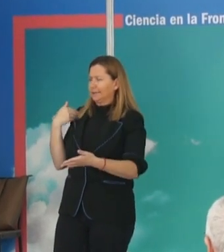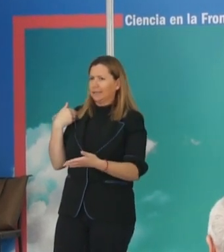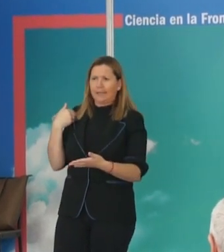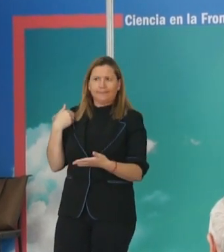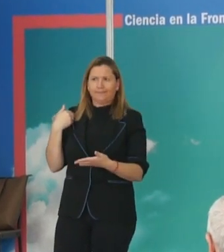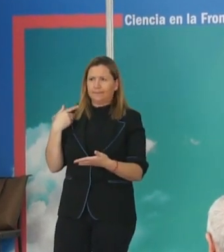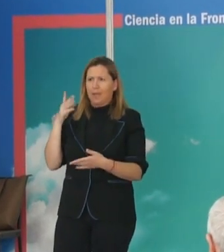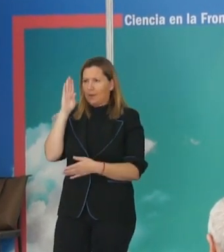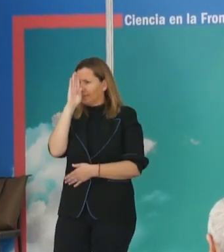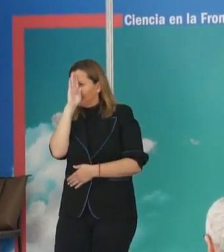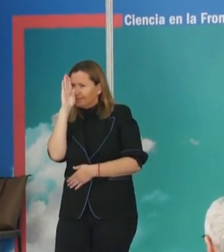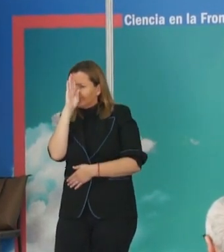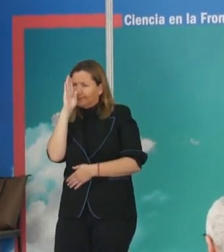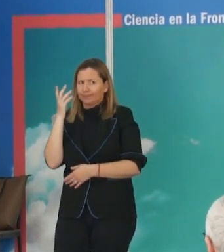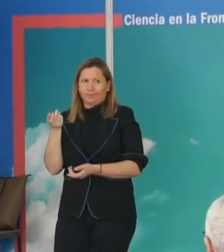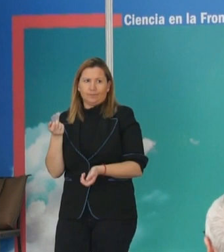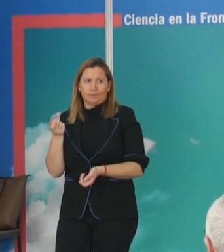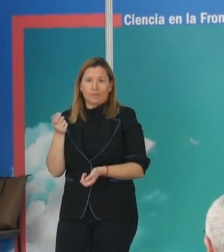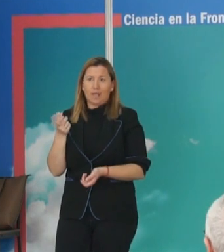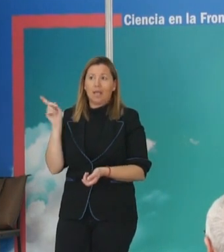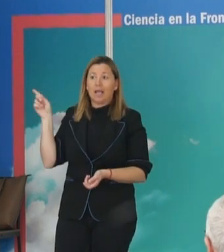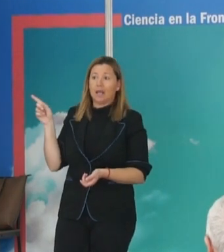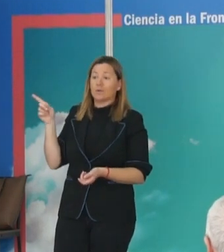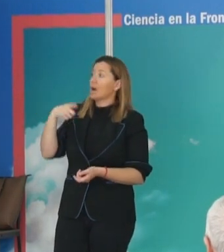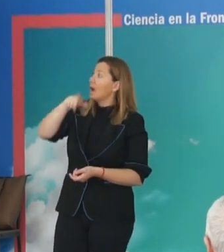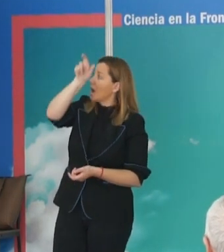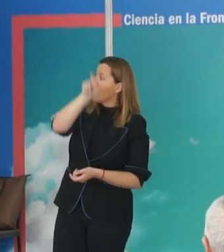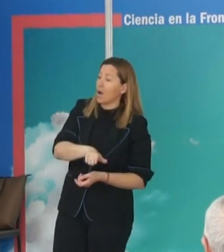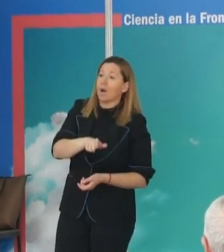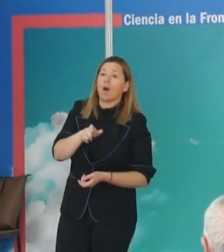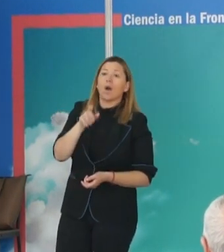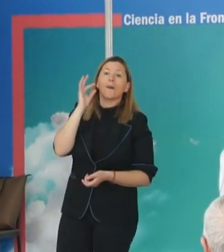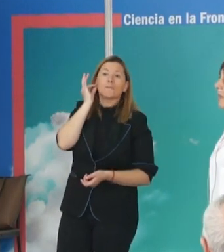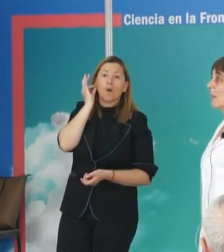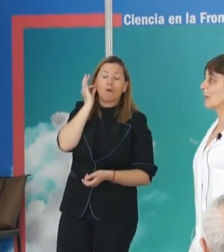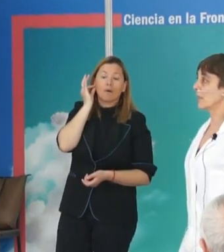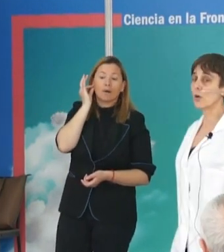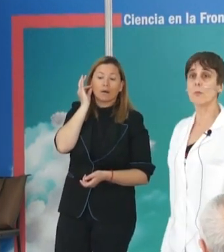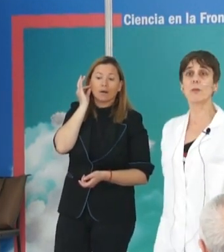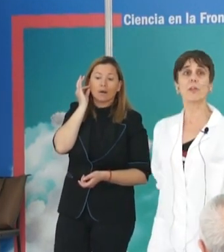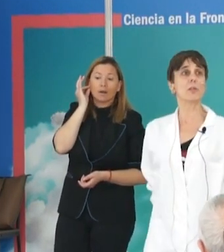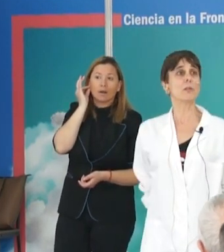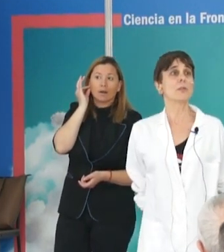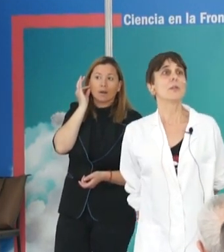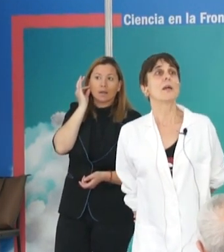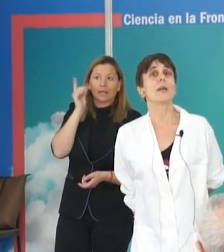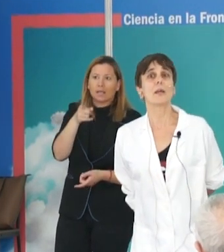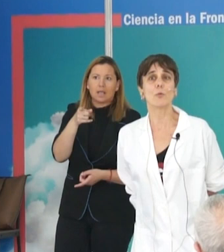desconocidas. Entre ellas tenemos Lise Meitner, que tiene la mala suerte de tiene el combo